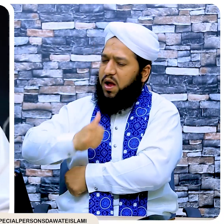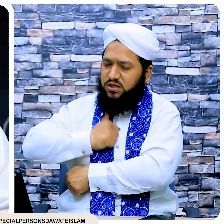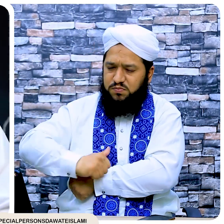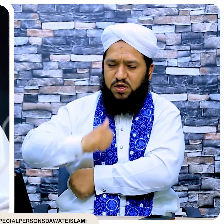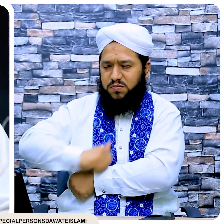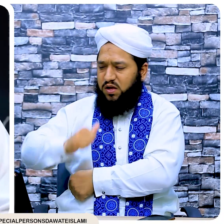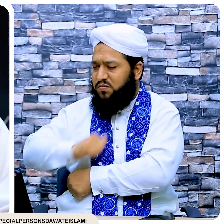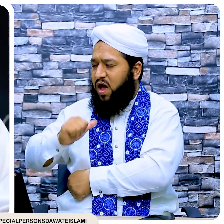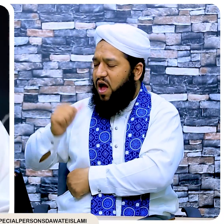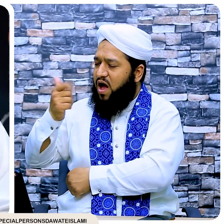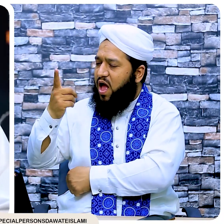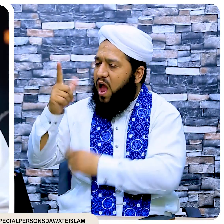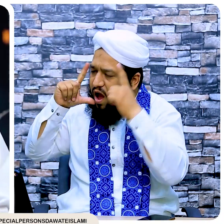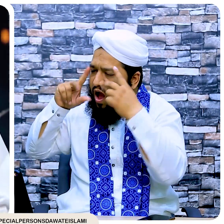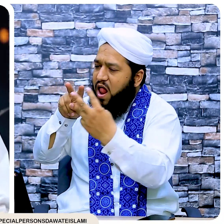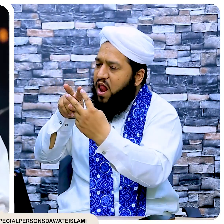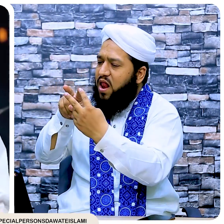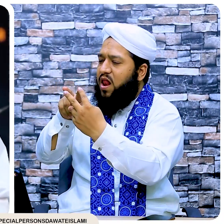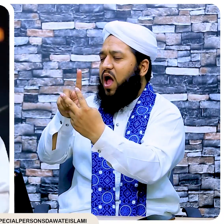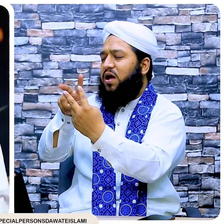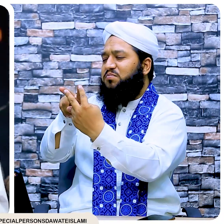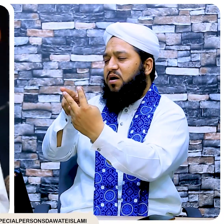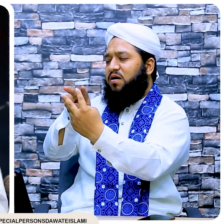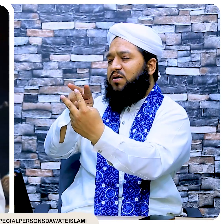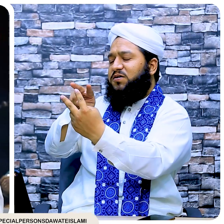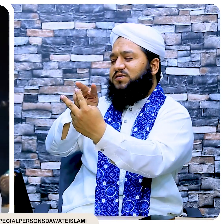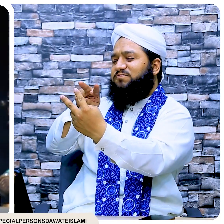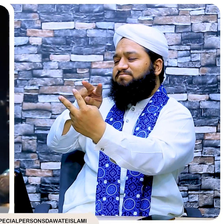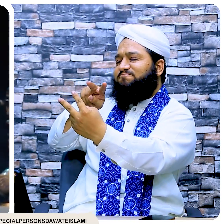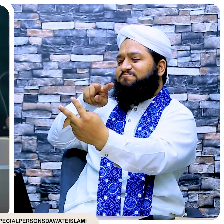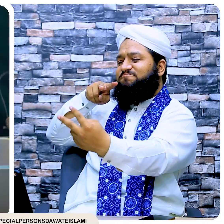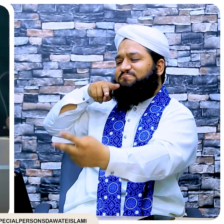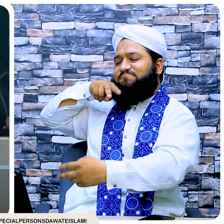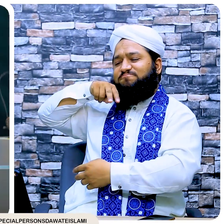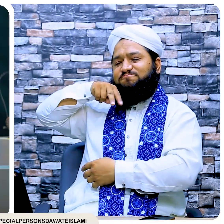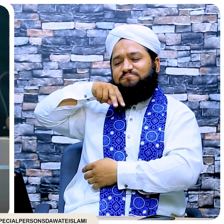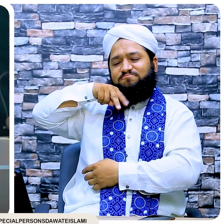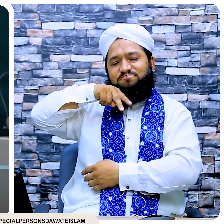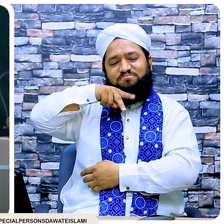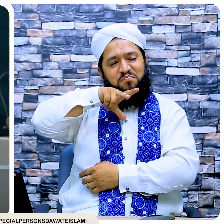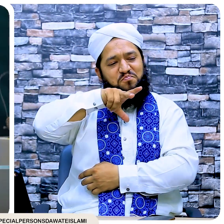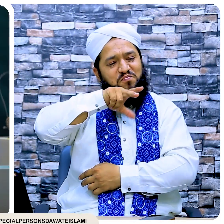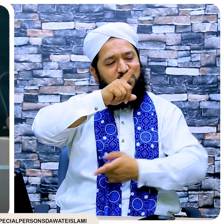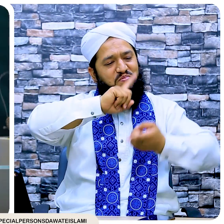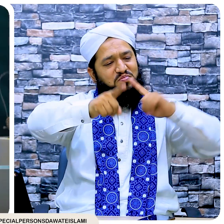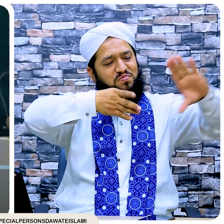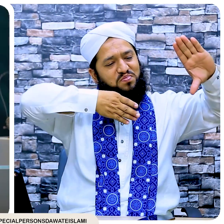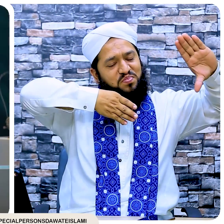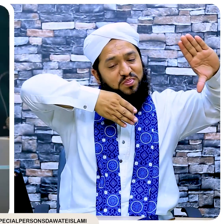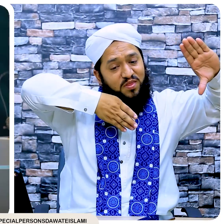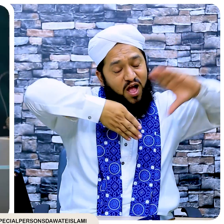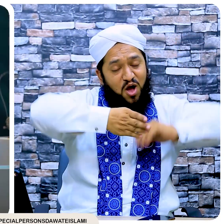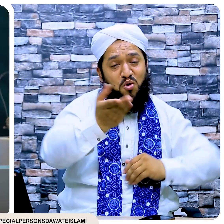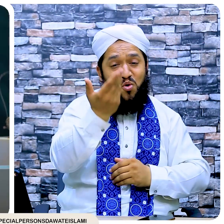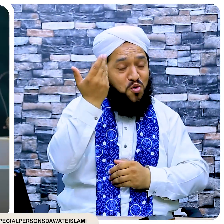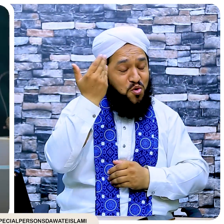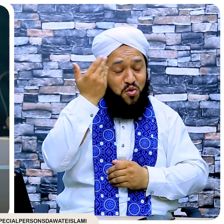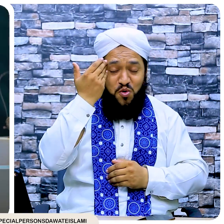ان کے تینوں بھائی رضی اللہ تعالیٰ عنہم اور امام رضی اللہ تعالیٰ عنہ کے دوسرے صاحبزادے حضرت ابو بکر اور سب بھائی